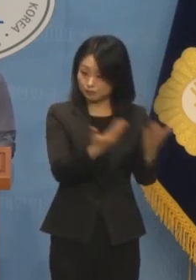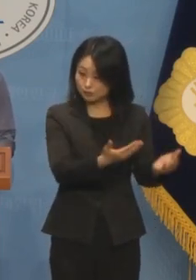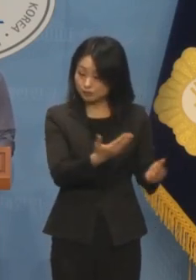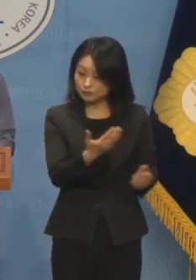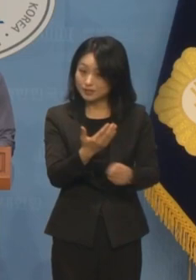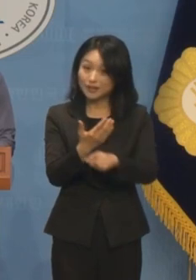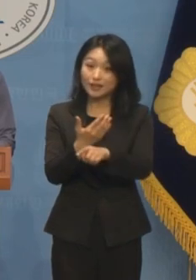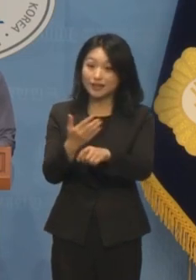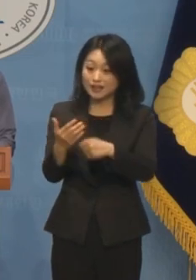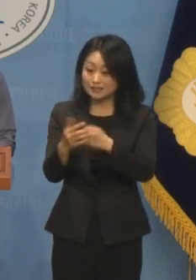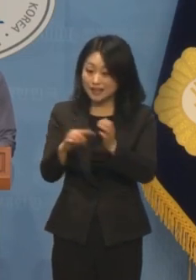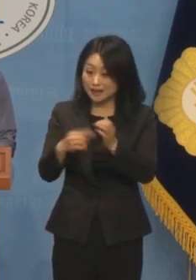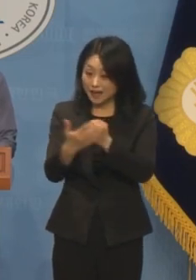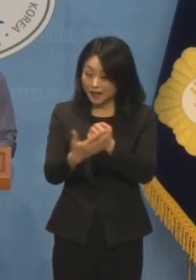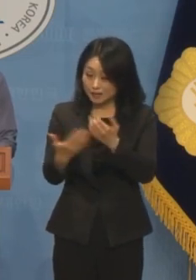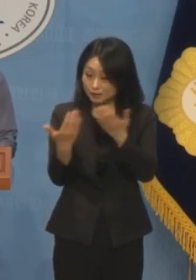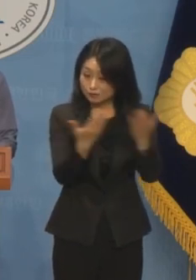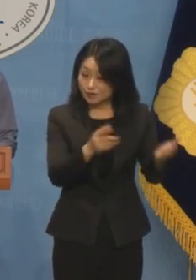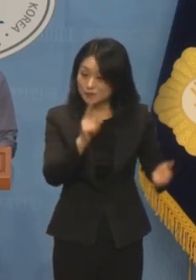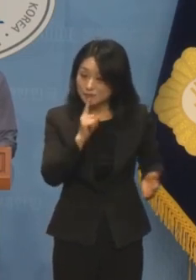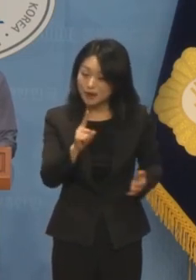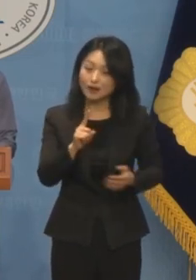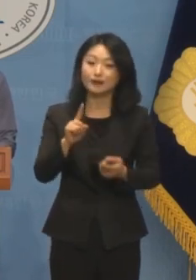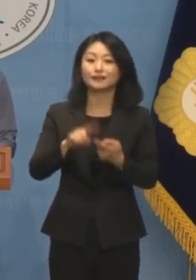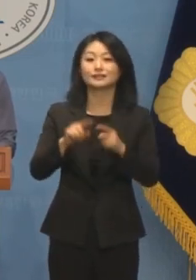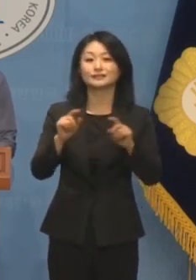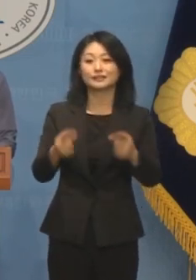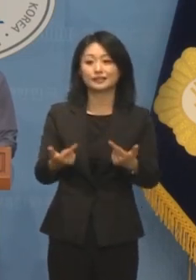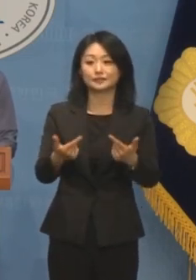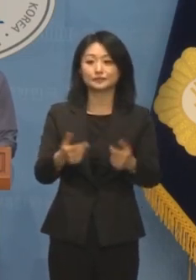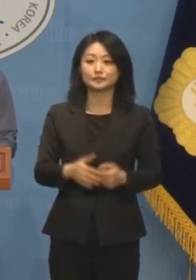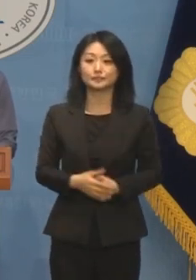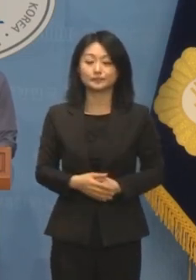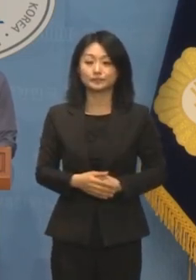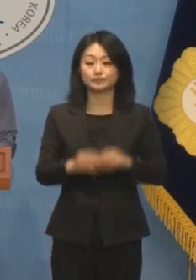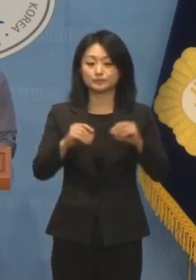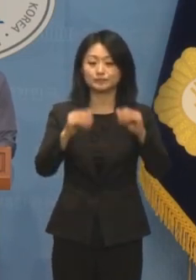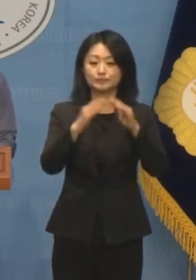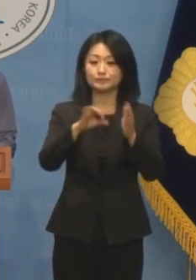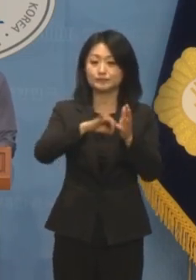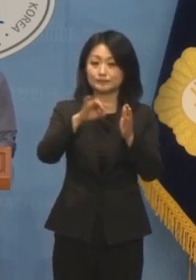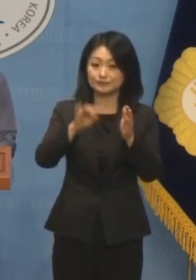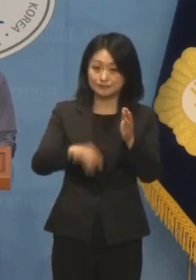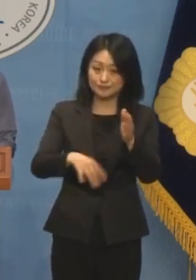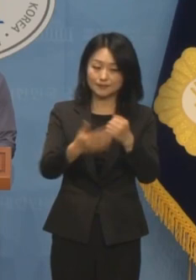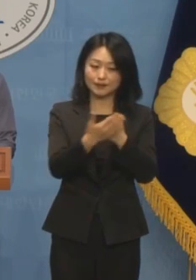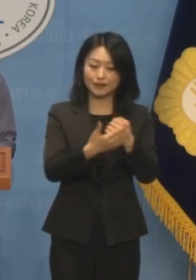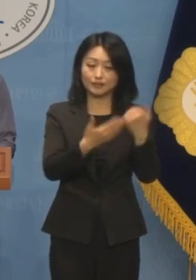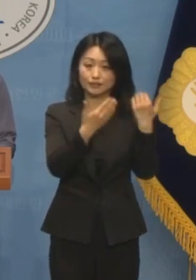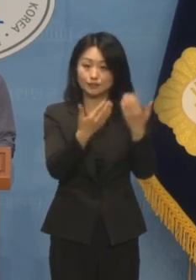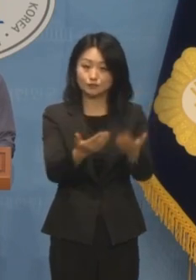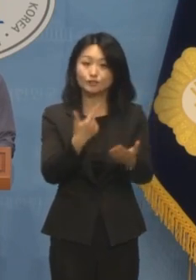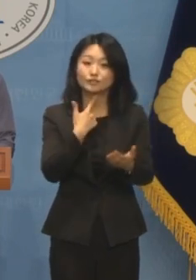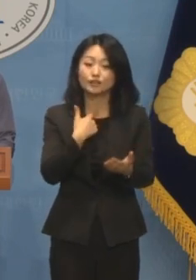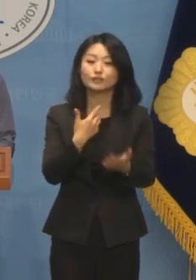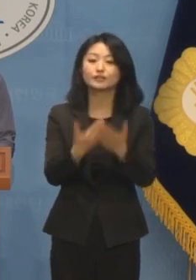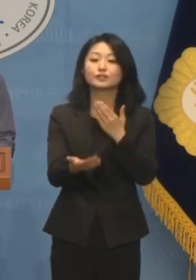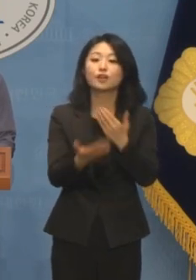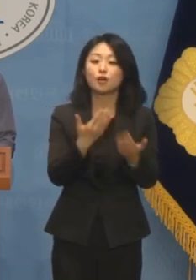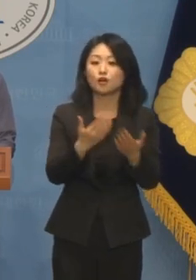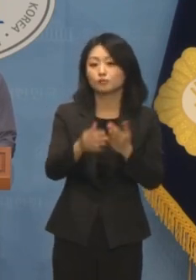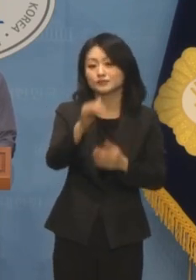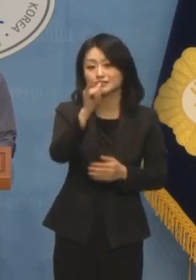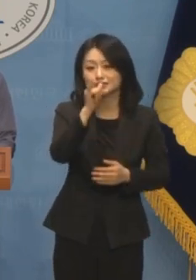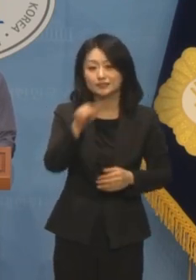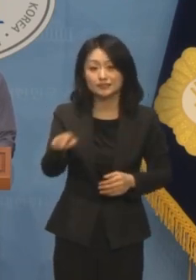있겠습니까? 전 정부에서 이념적 틀에서 부동산 세제를 밀어붙여 실패를 경험했다는